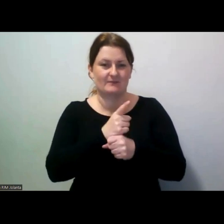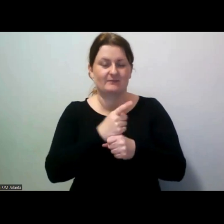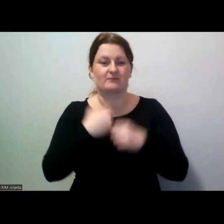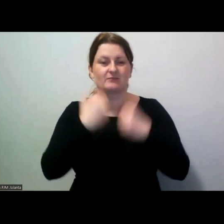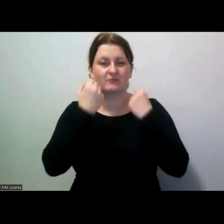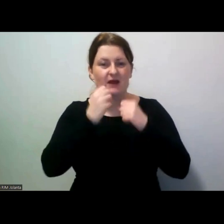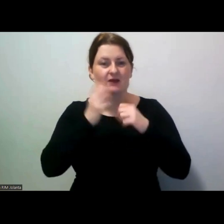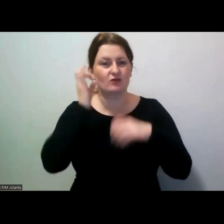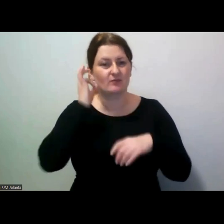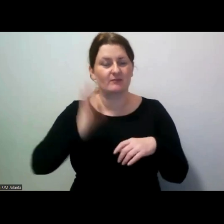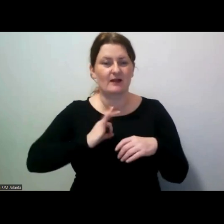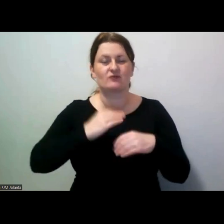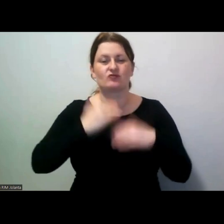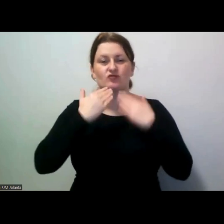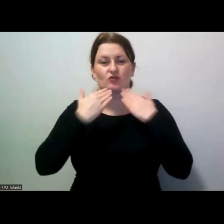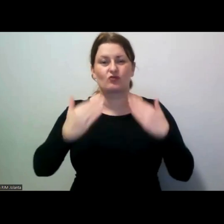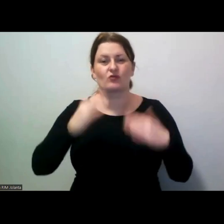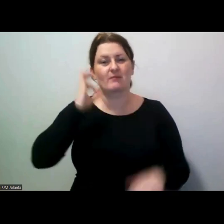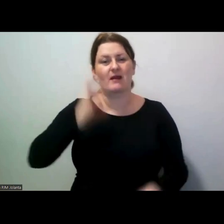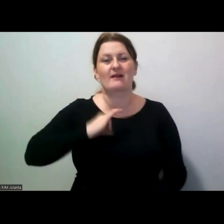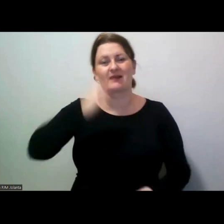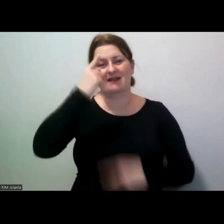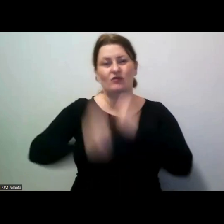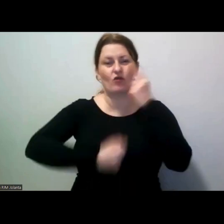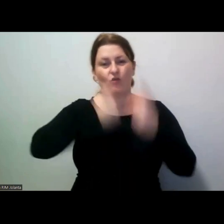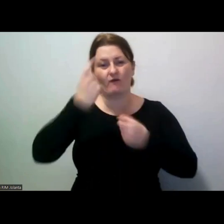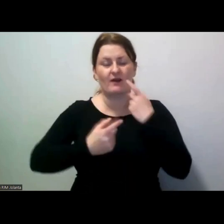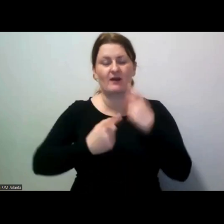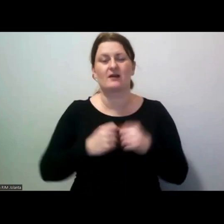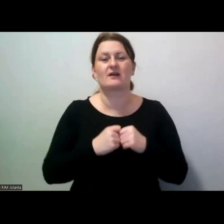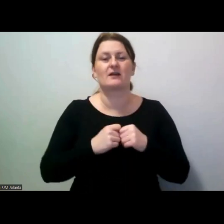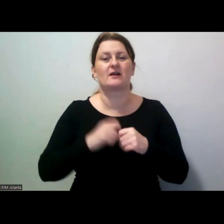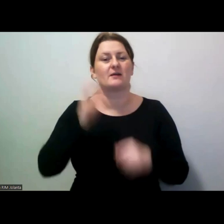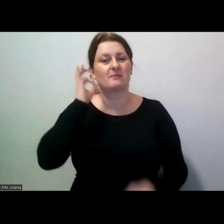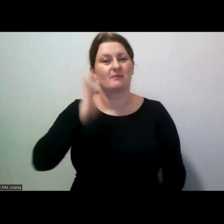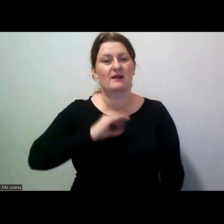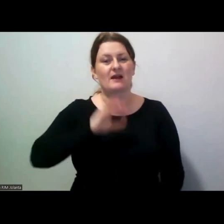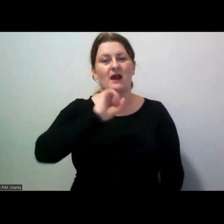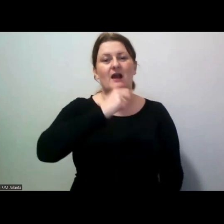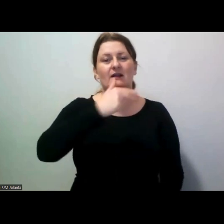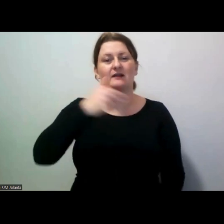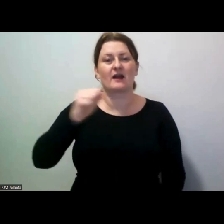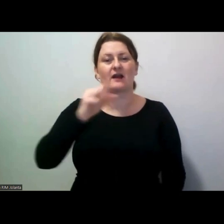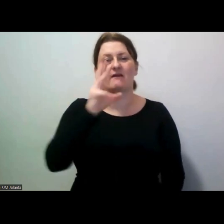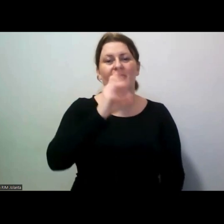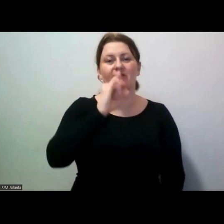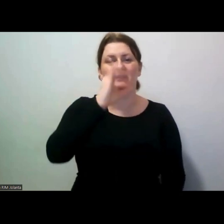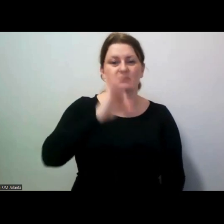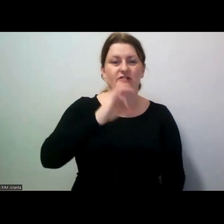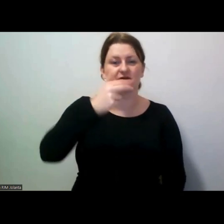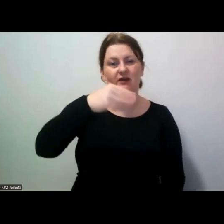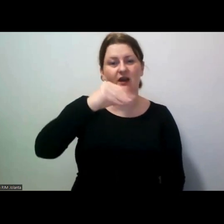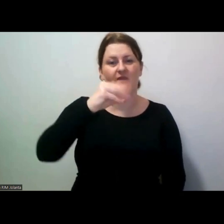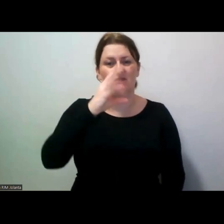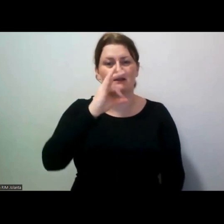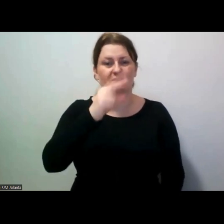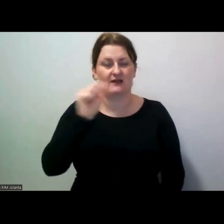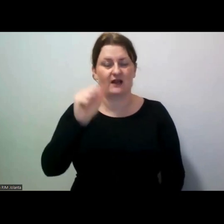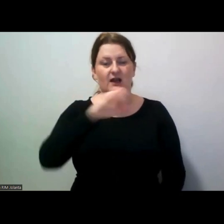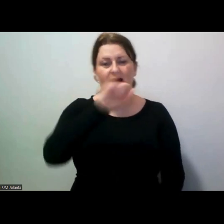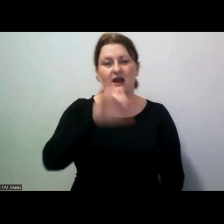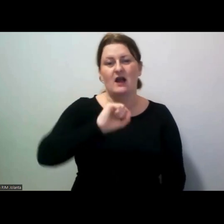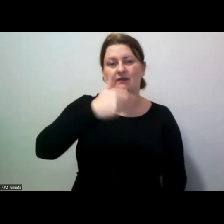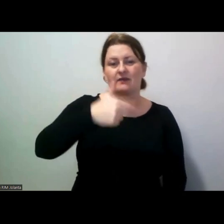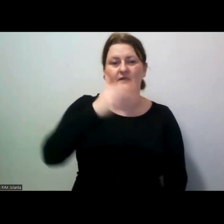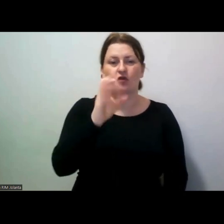Bardzo paniom dziękuję, paniom innowatorkom oraz pani Annie Wiśniewskiej-Jankowskiej, której nie ma dzisiaj z nami, ale również